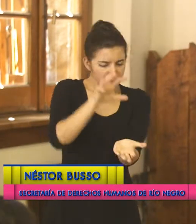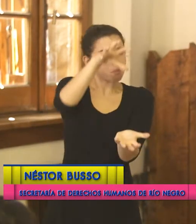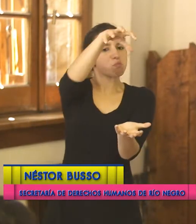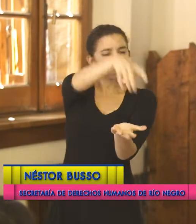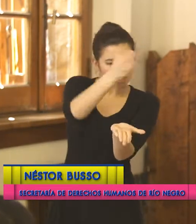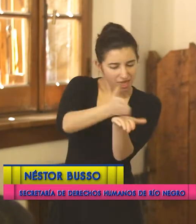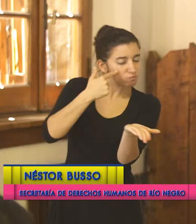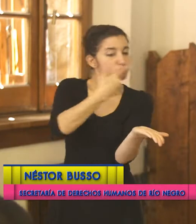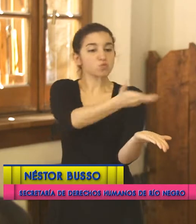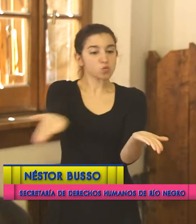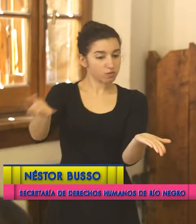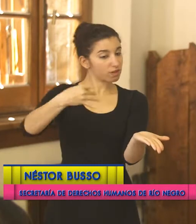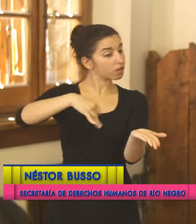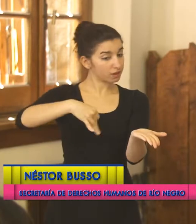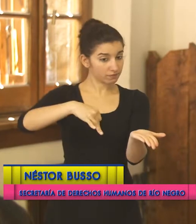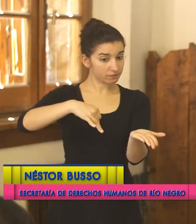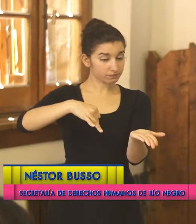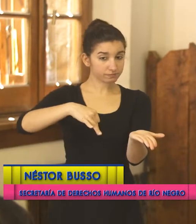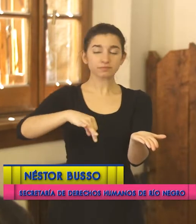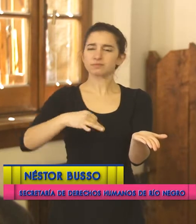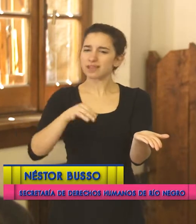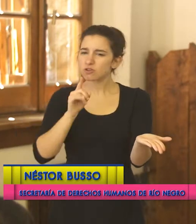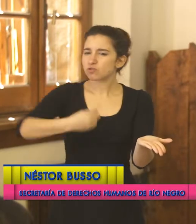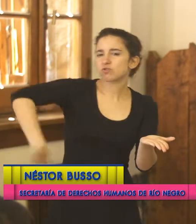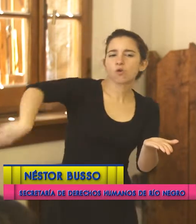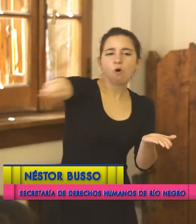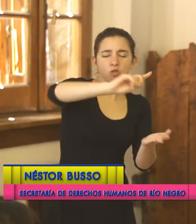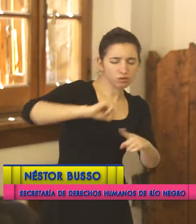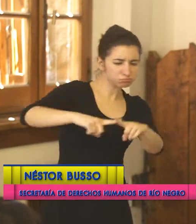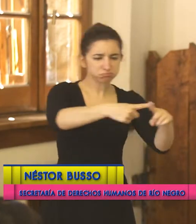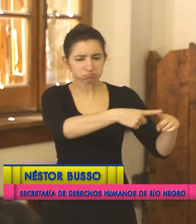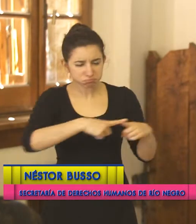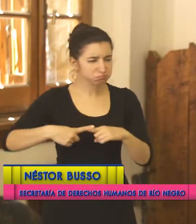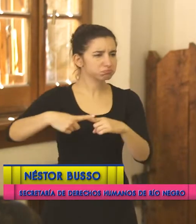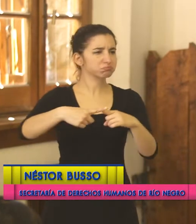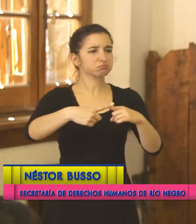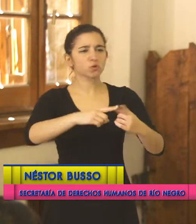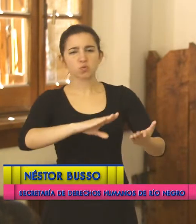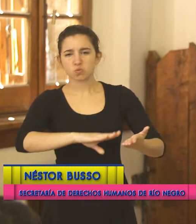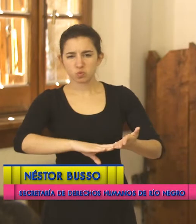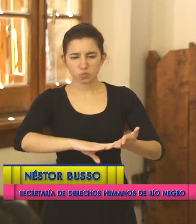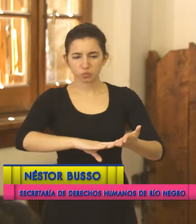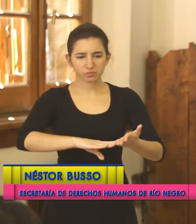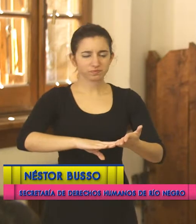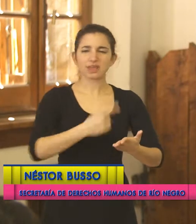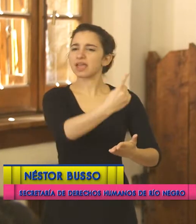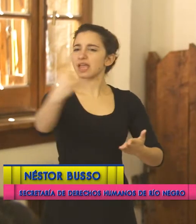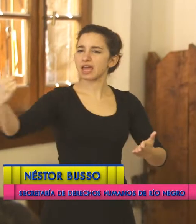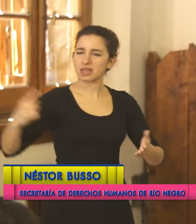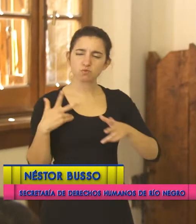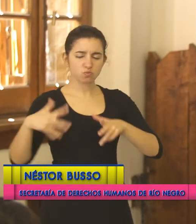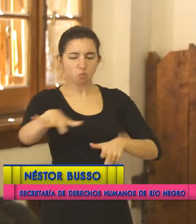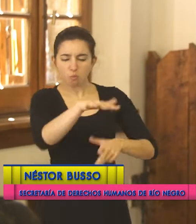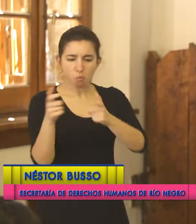derecho no se exige debatir sobre nuestra posibilidades de ser emisores como